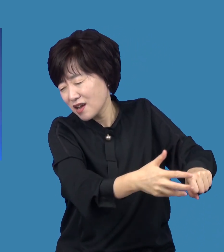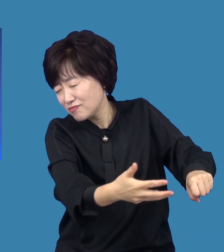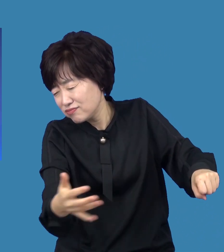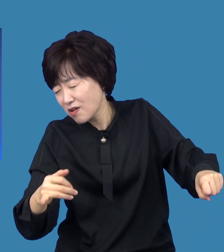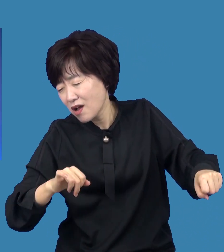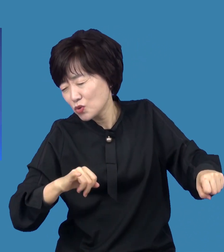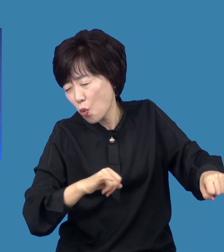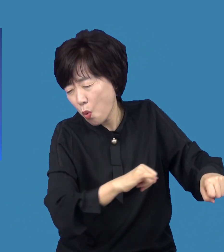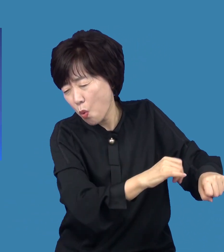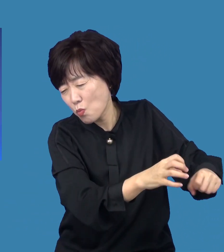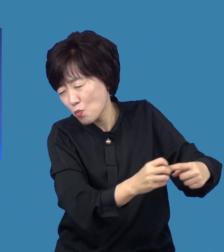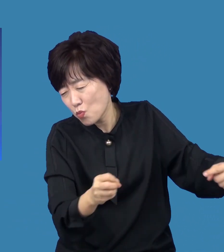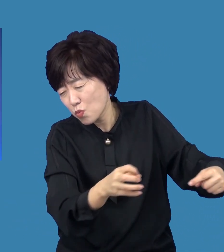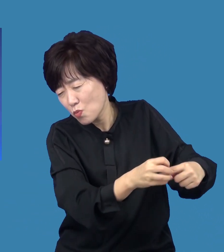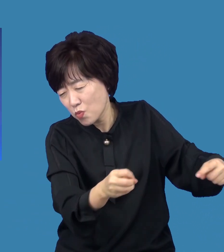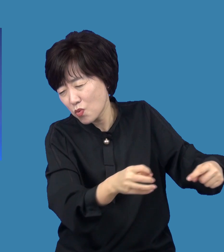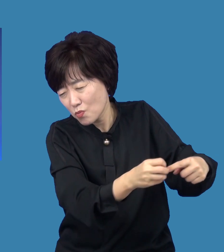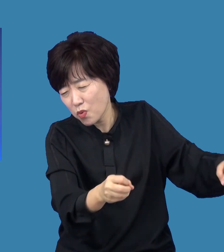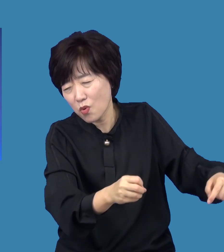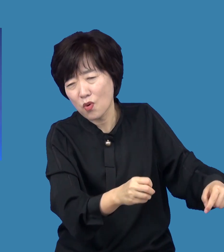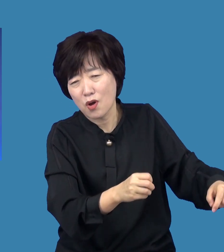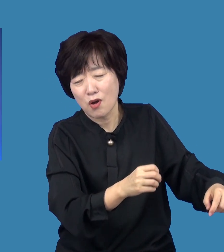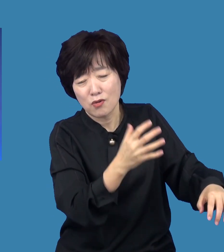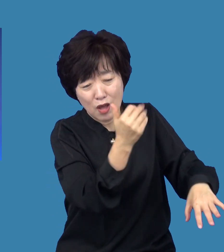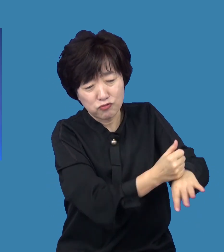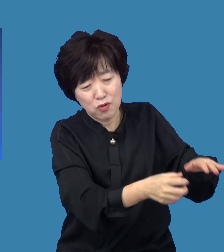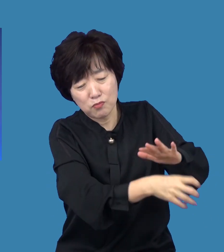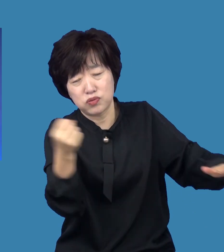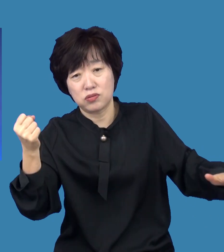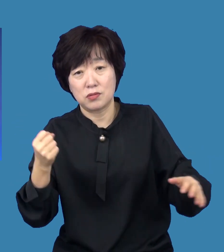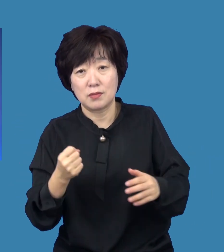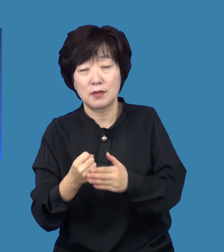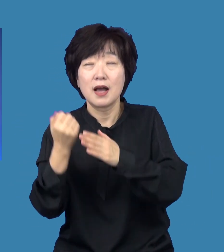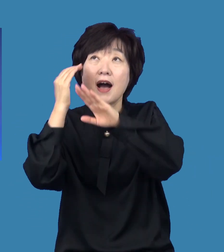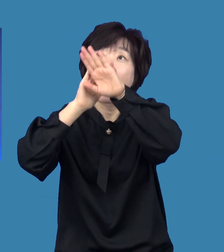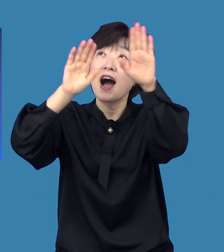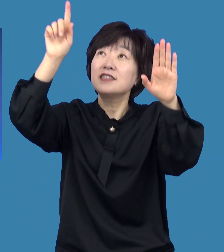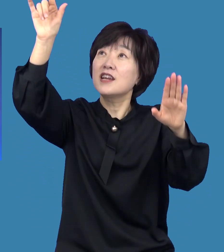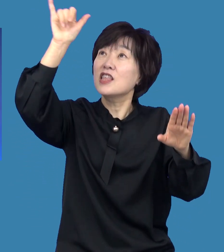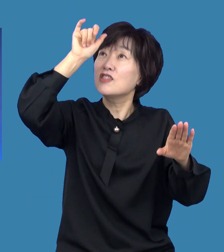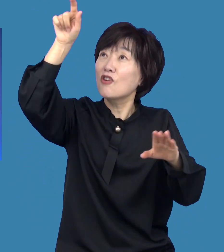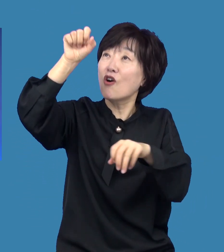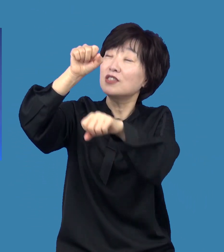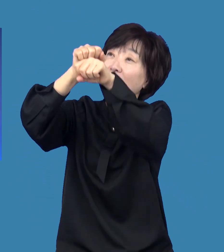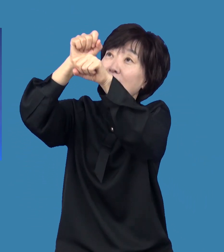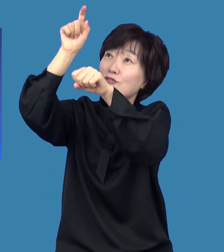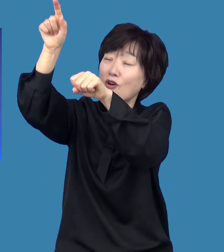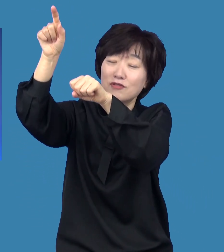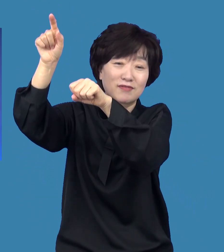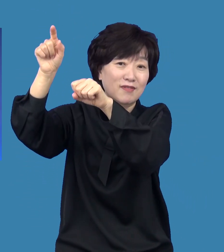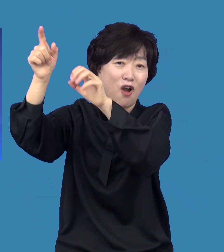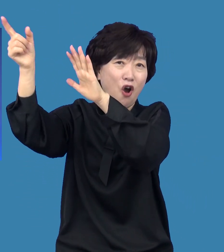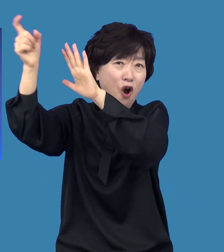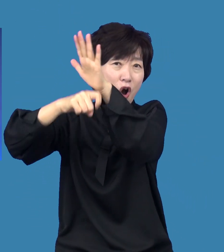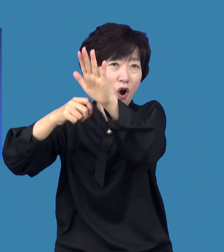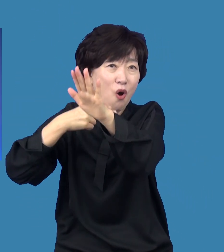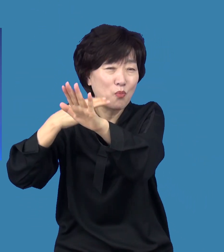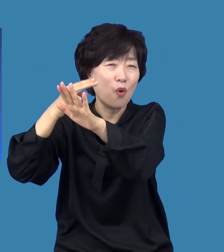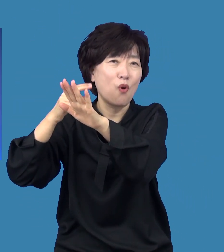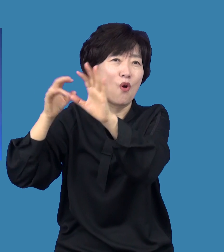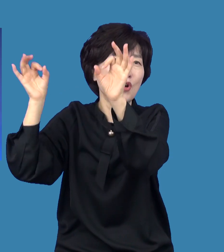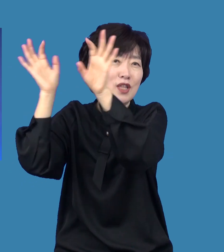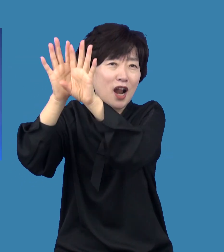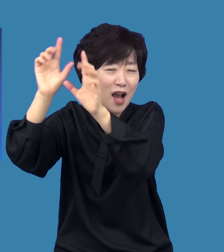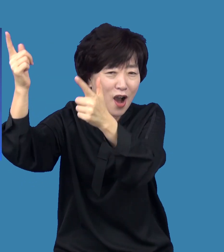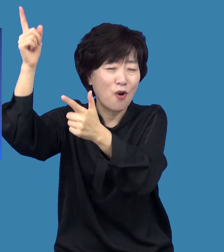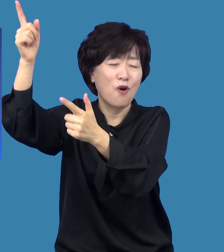그러나 하늘의 보화를 쌓는 자는 영원히 좀 먹지도 않고 영원히 뭐 도둑이 훔쳐가지도 않고 영원히 쌓여